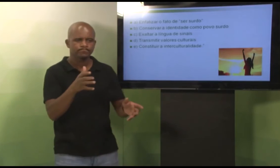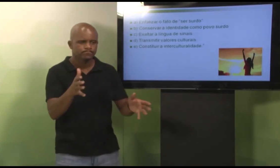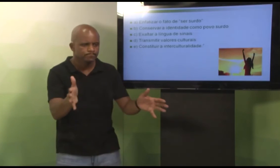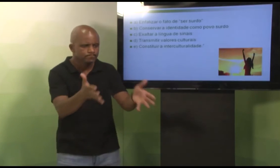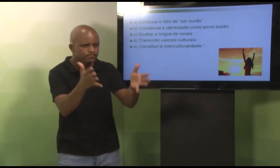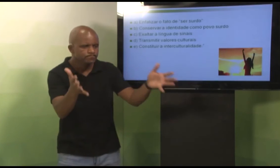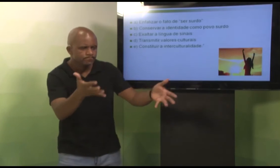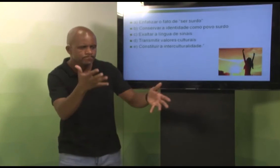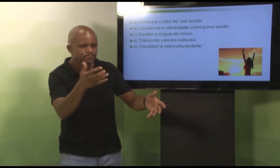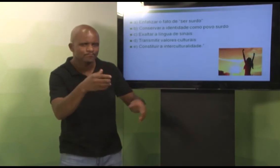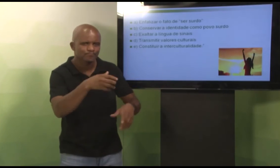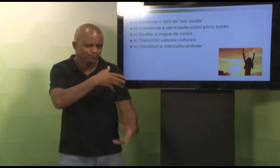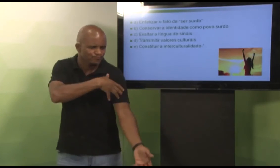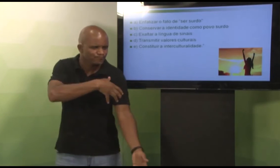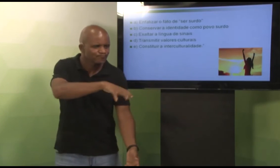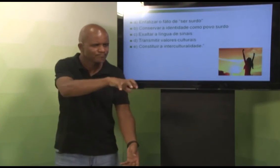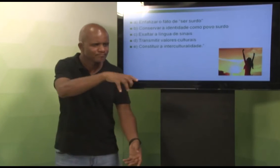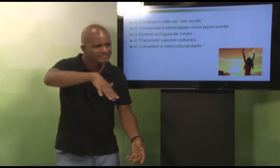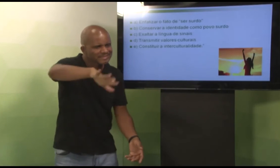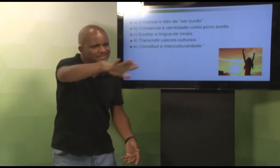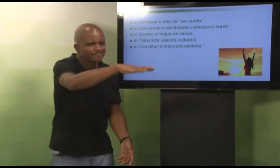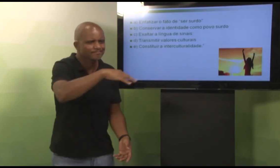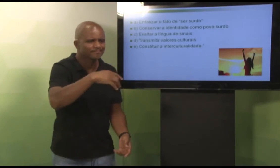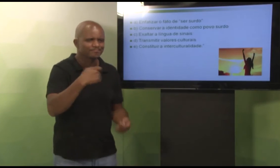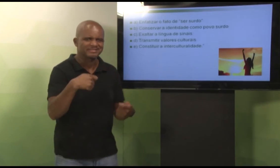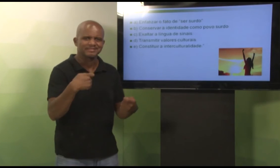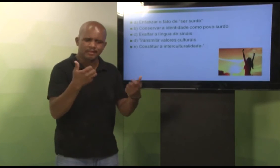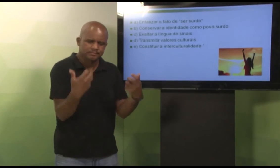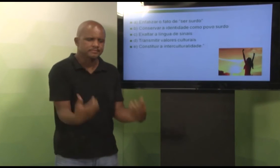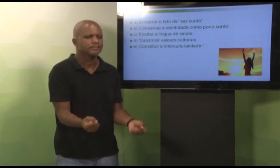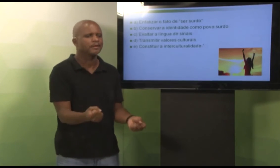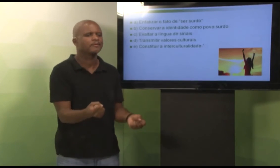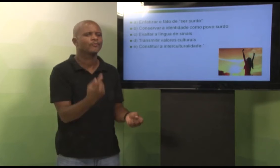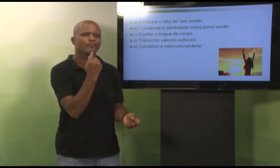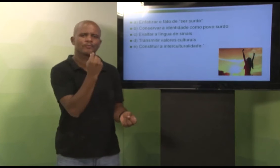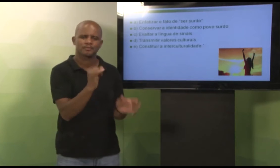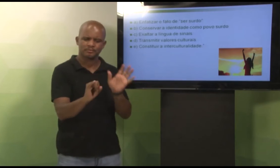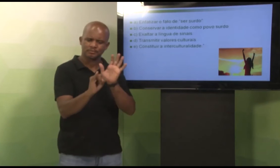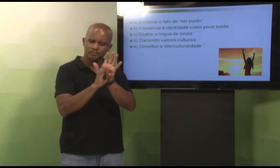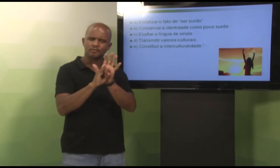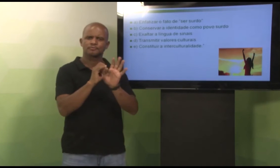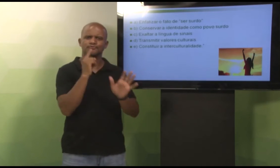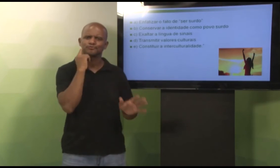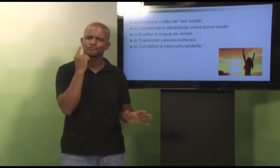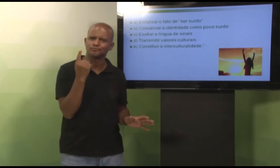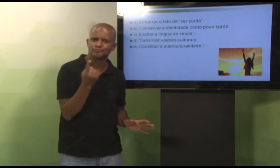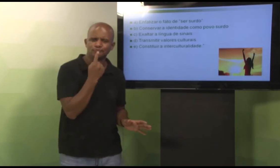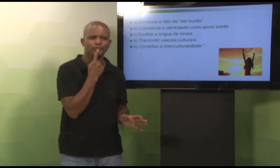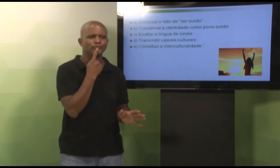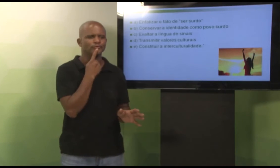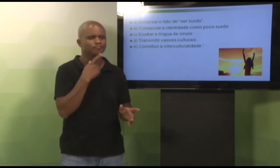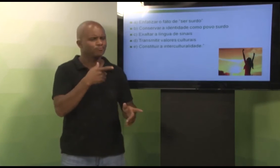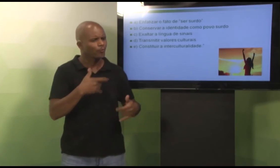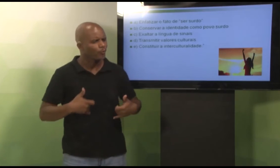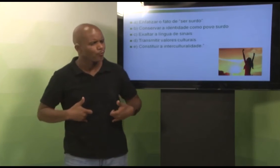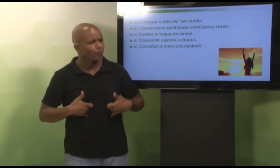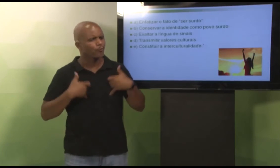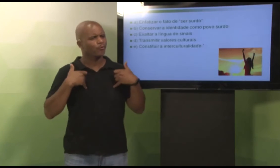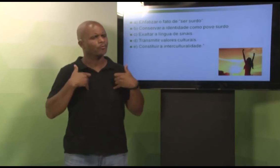É necessário também que haja o estímulo ao exercício de poder, ao desenvolvimento da identidade surda, do orgulho surdo,